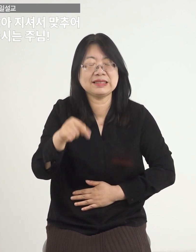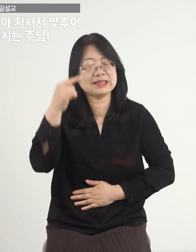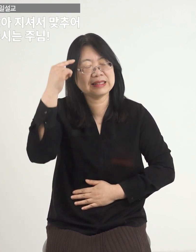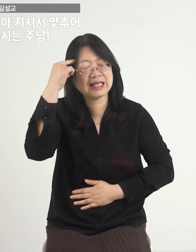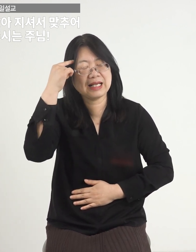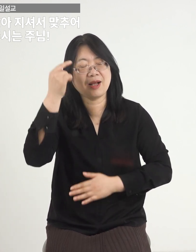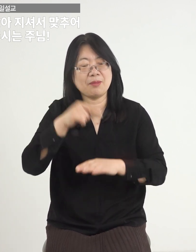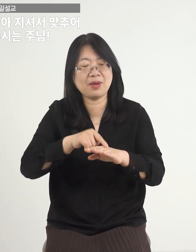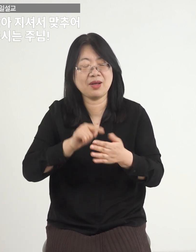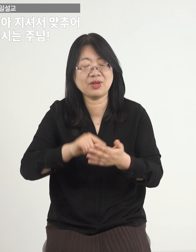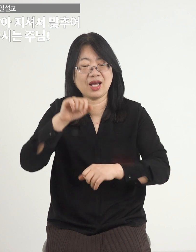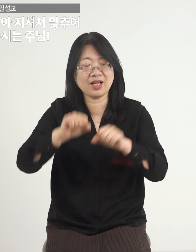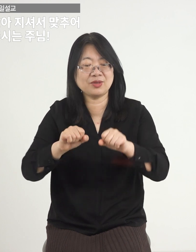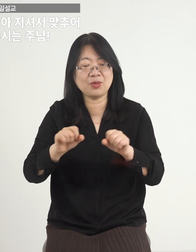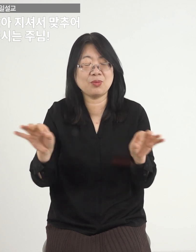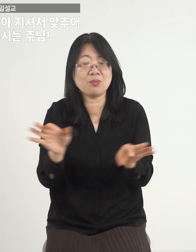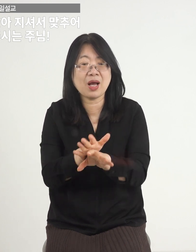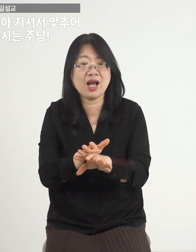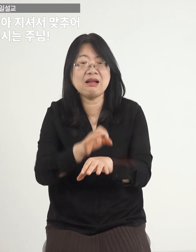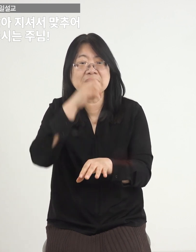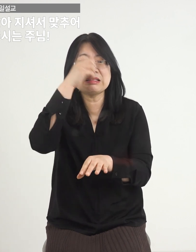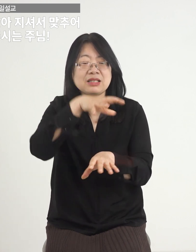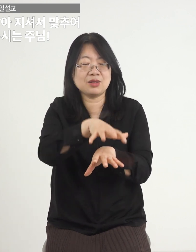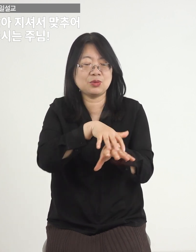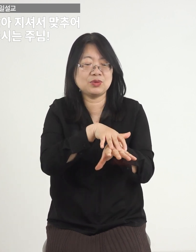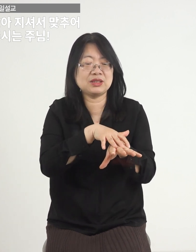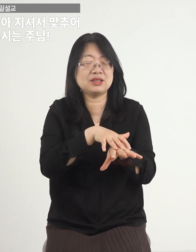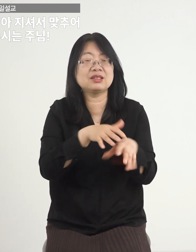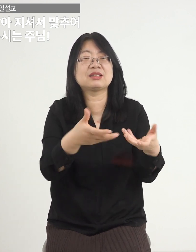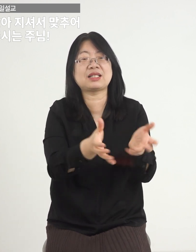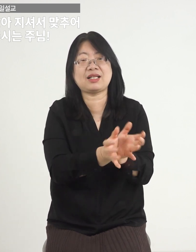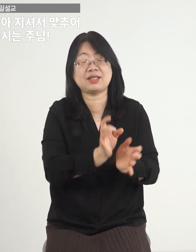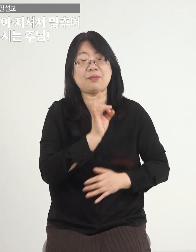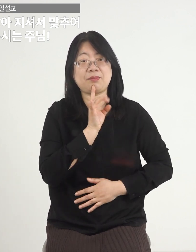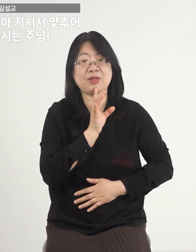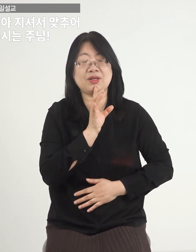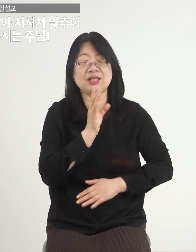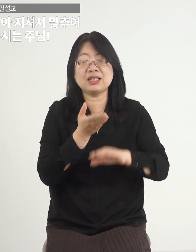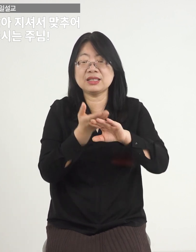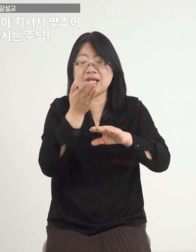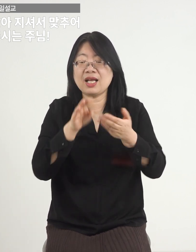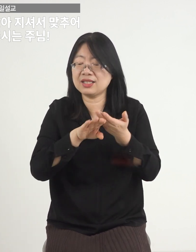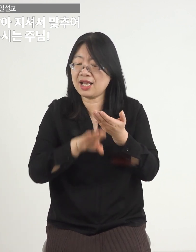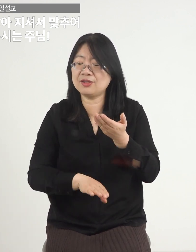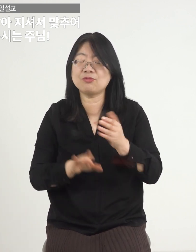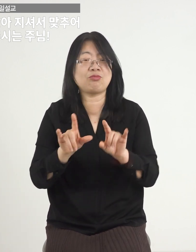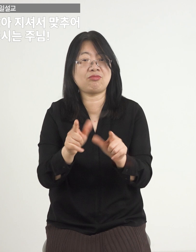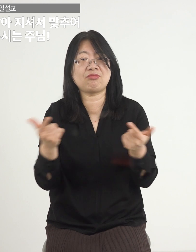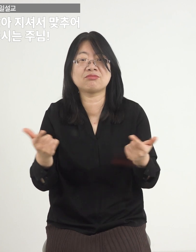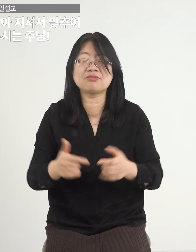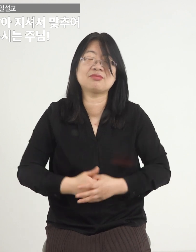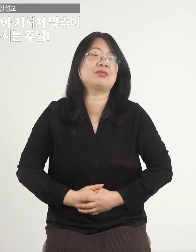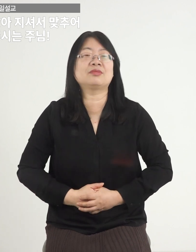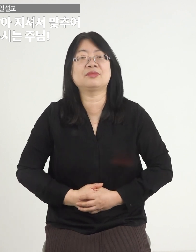그건 그냥 조직이고 단체가 됩니다. 그 이하도 그 이상도 아니에요.